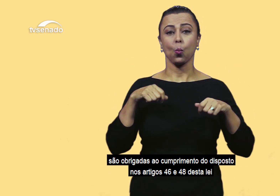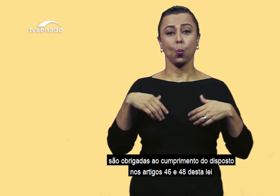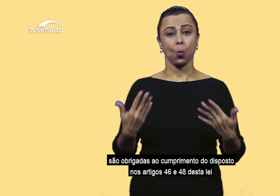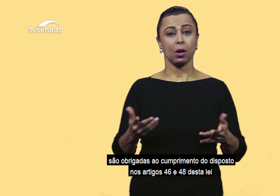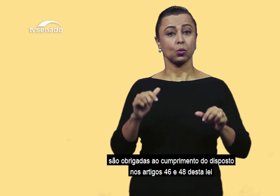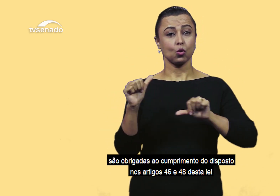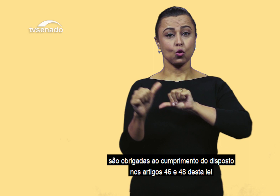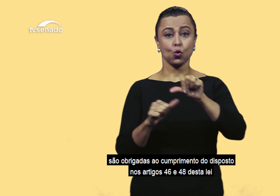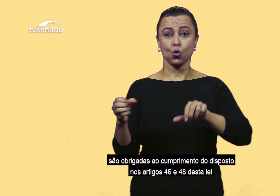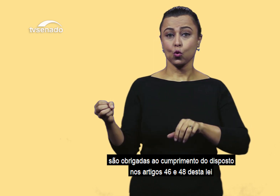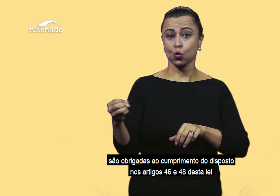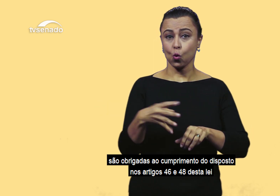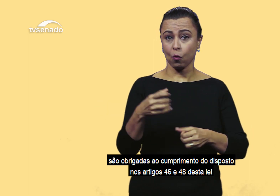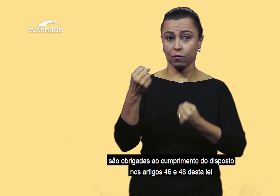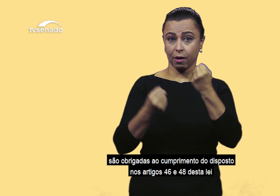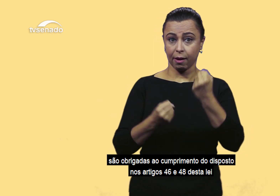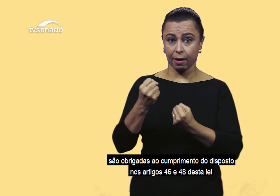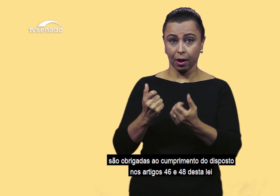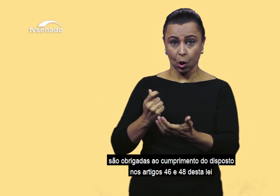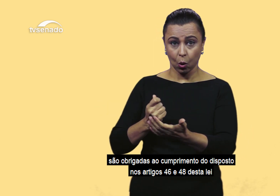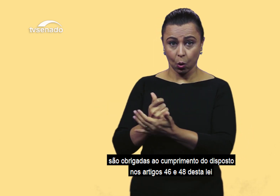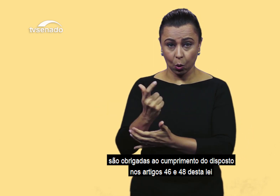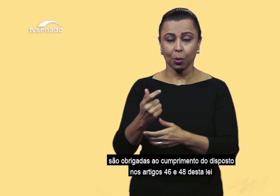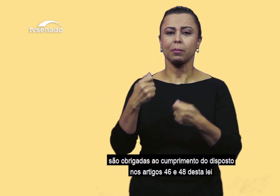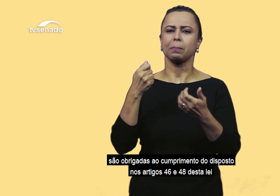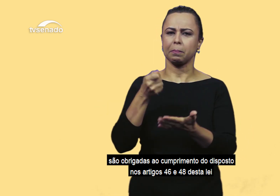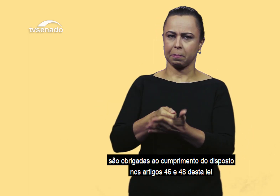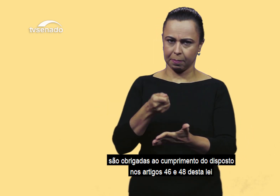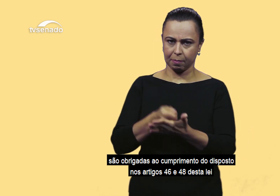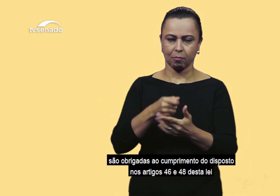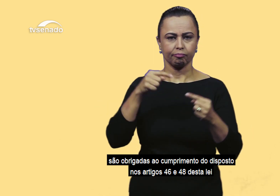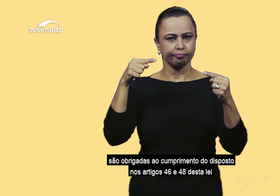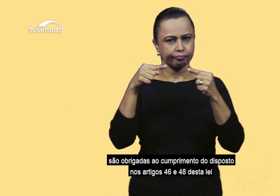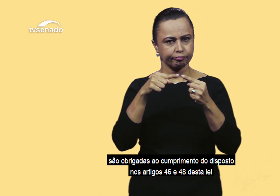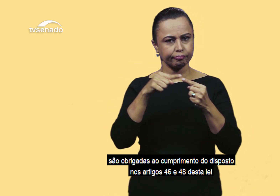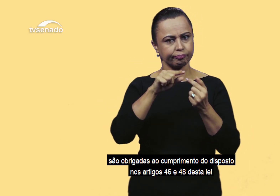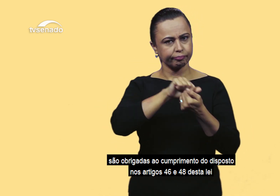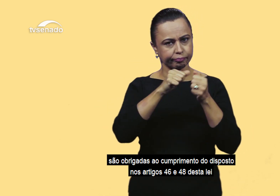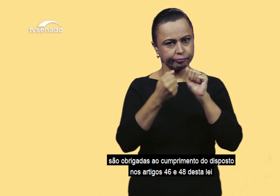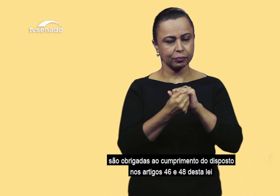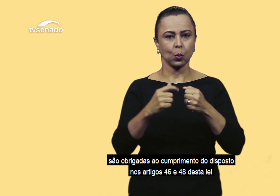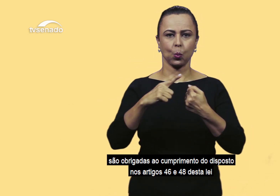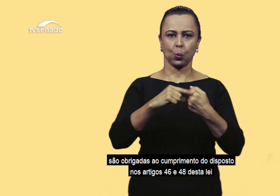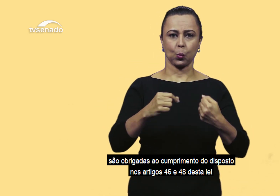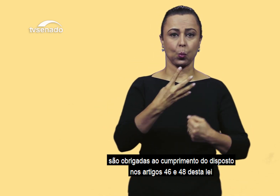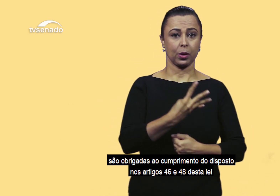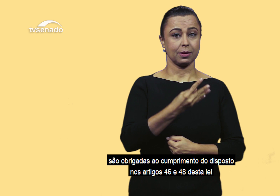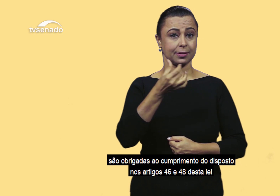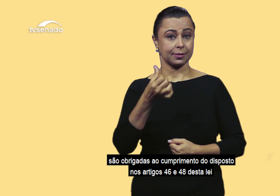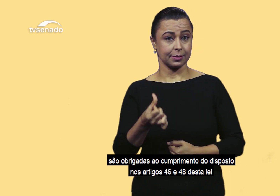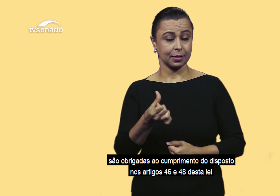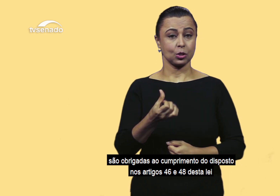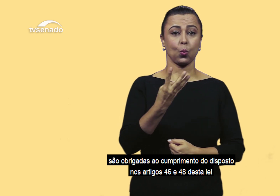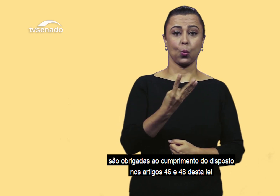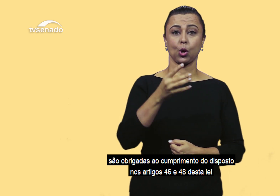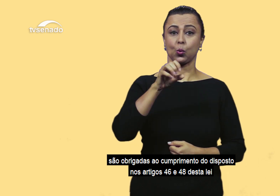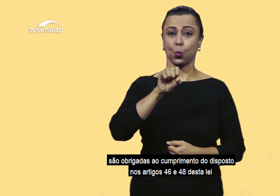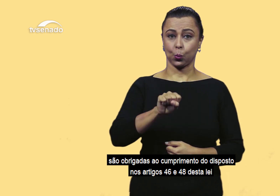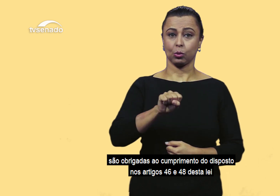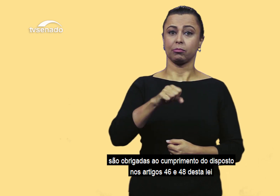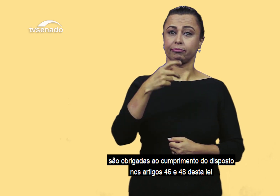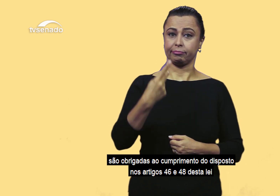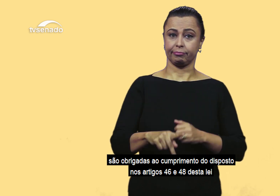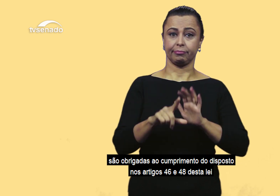frotas, são obrigadas ao cumprimento do disposto nos artigos 46 e 48 desta Lei